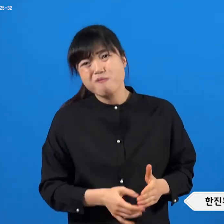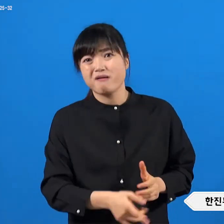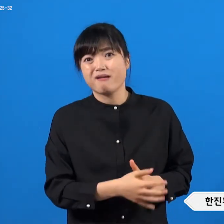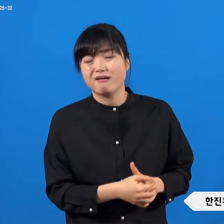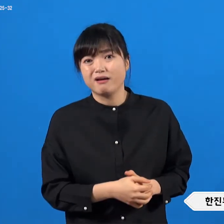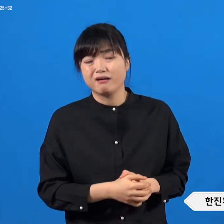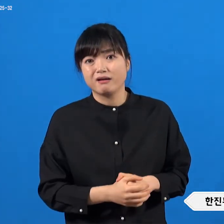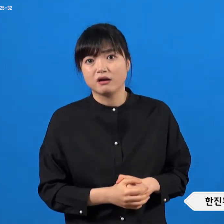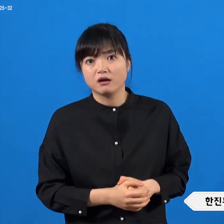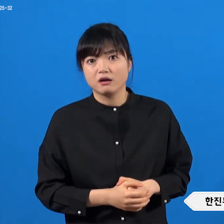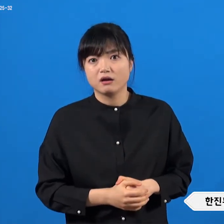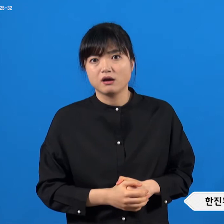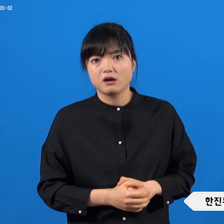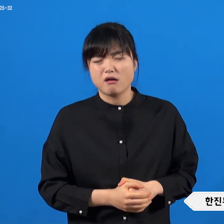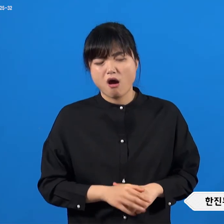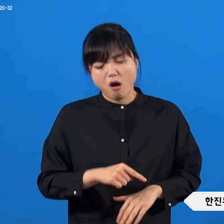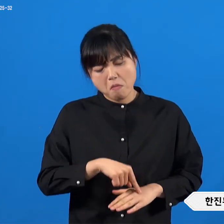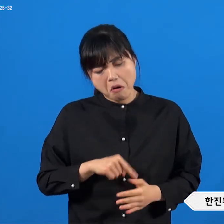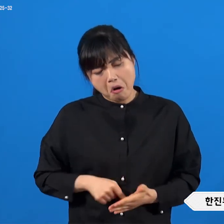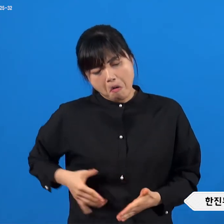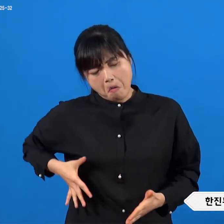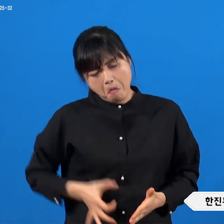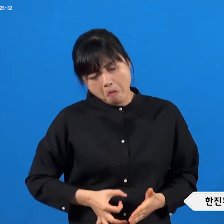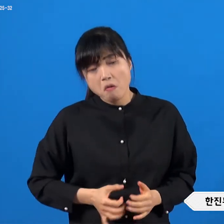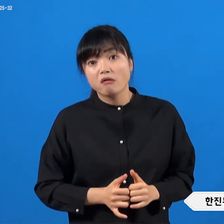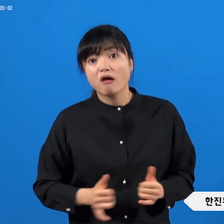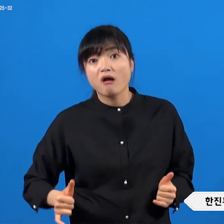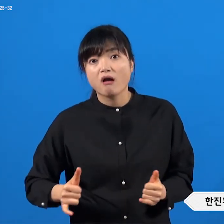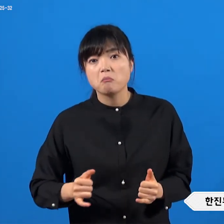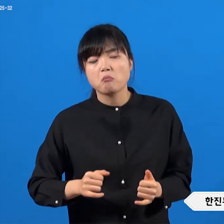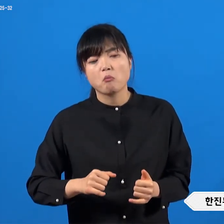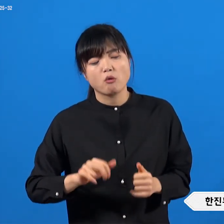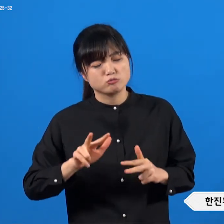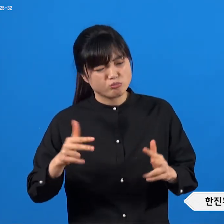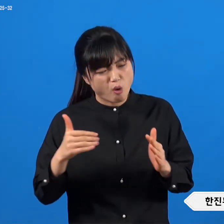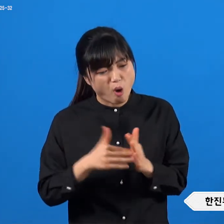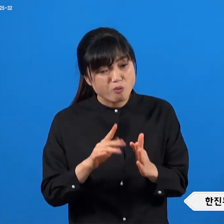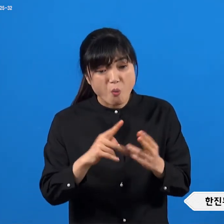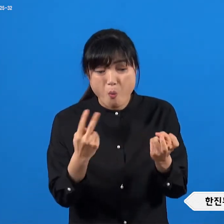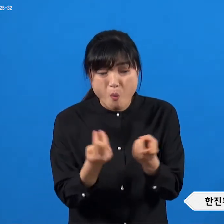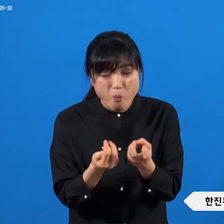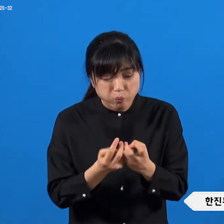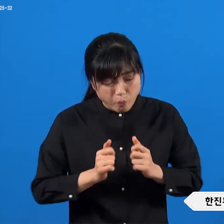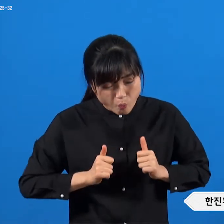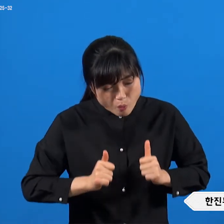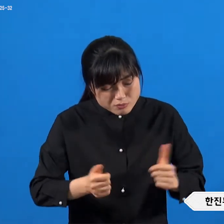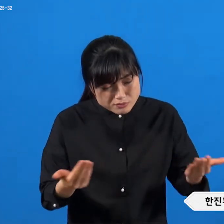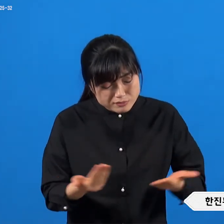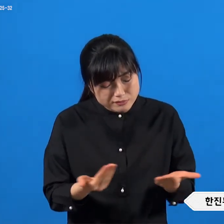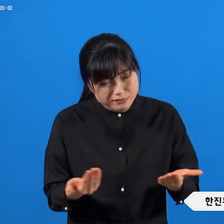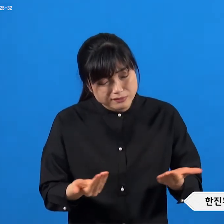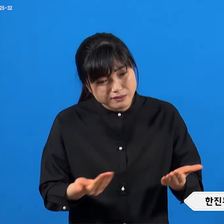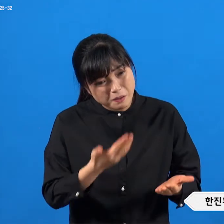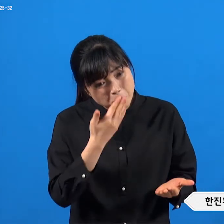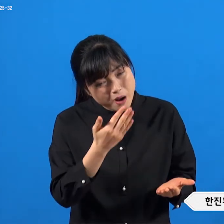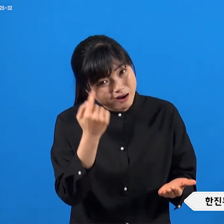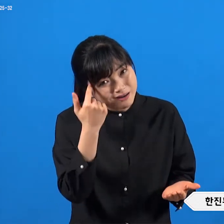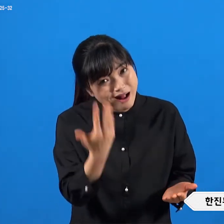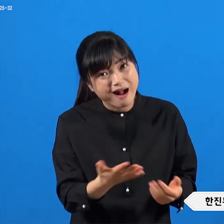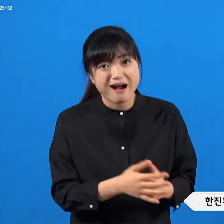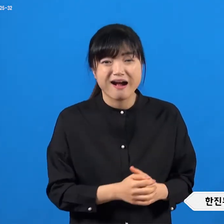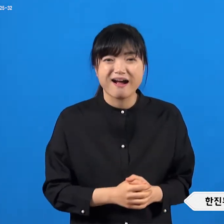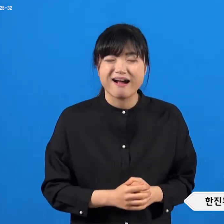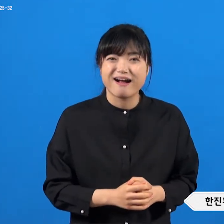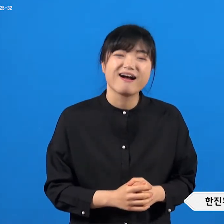아닙니까? 그렇게 마음이 좁은 사람이 그동안 집에서 성실하게 일한 것은 무슨 마음으로